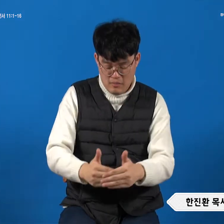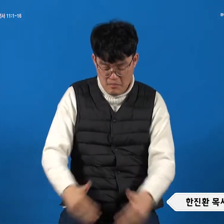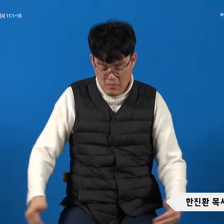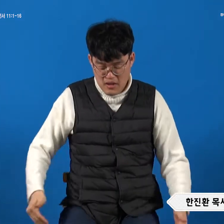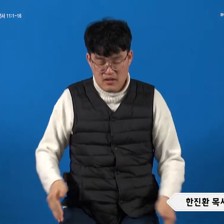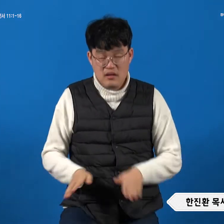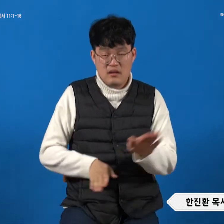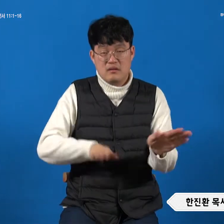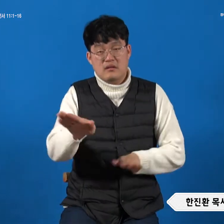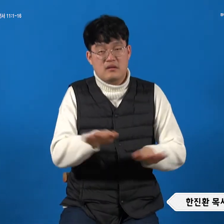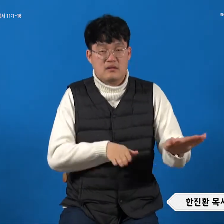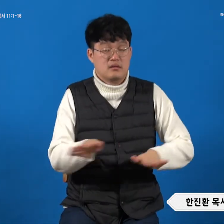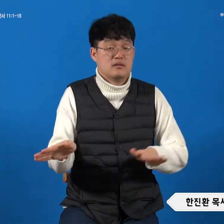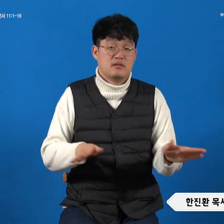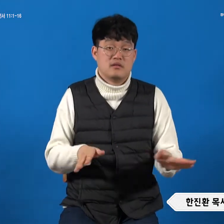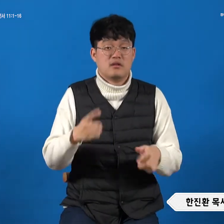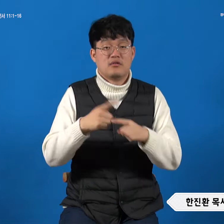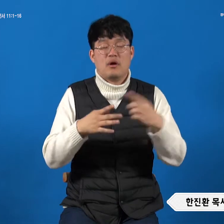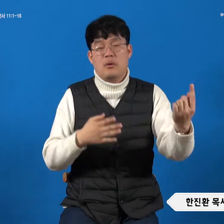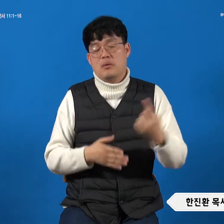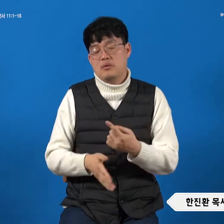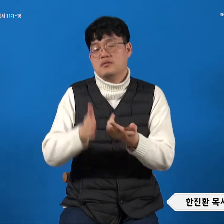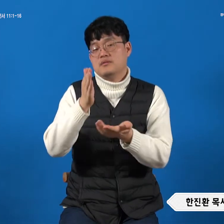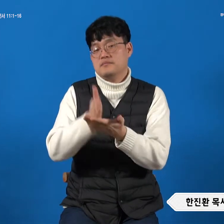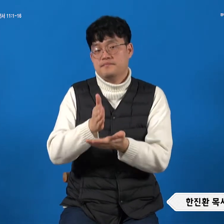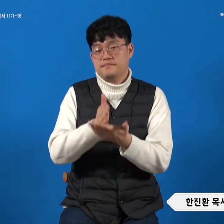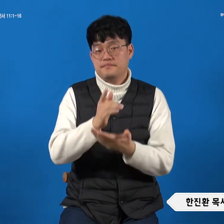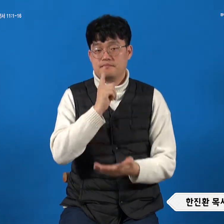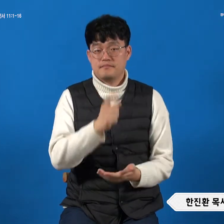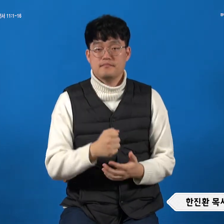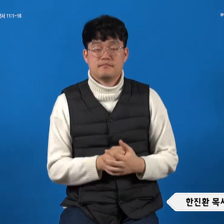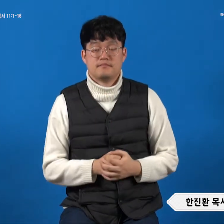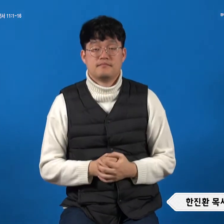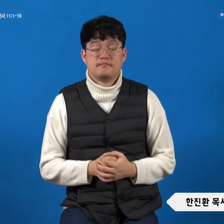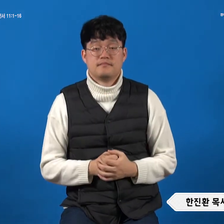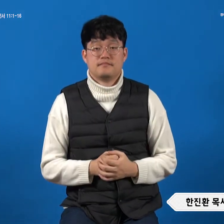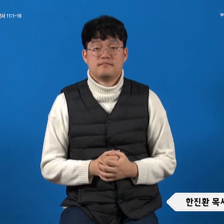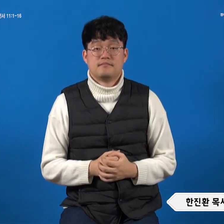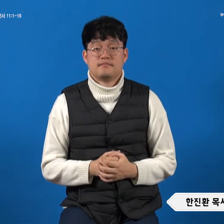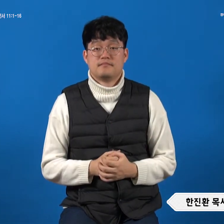반바지 입고 털레털레 교회 오는 것은 그건 삼가해야 된다는 말입니다.